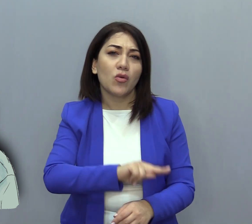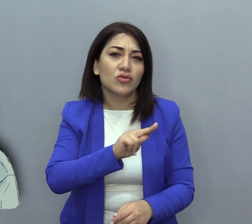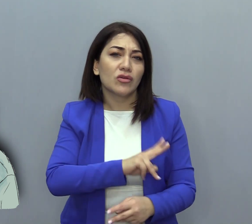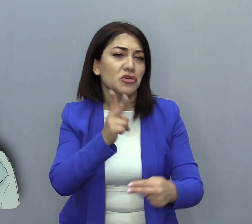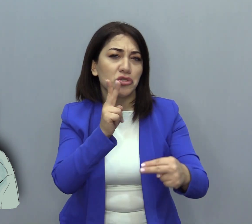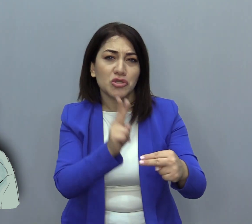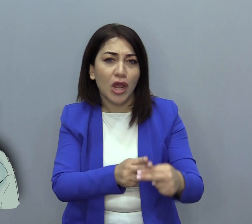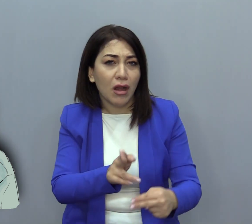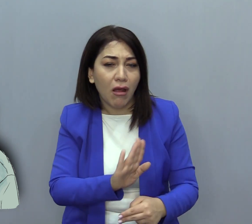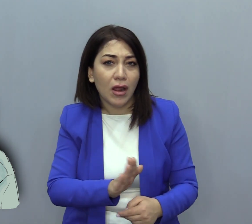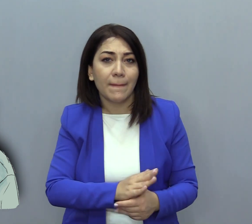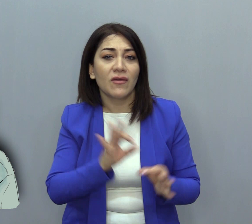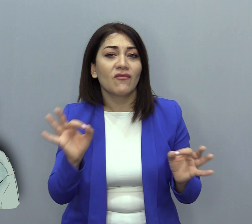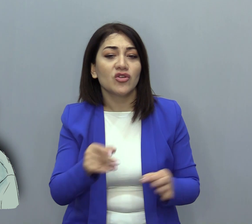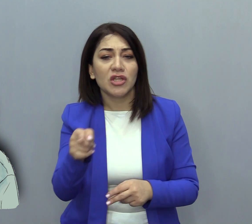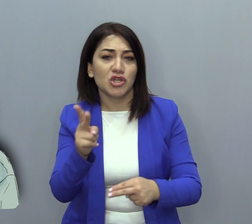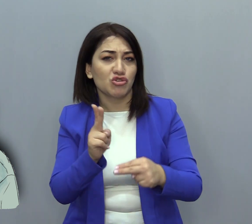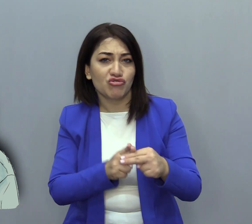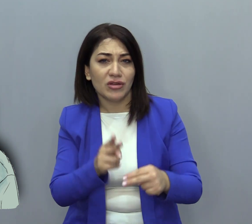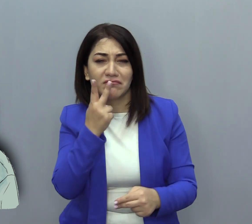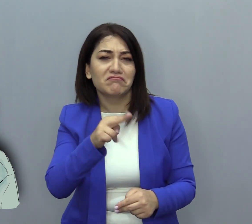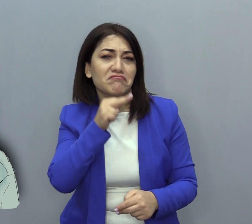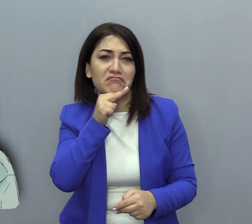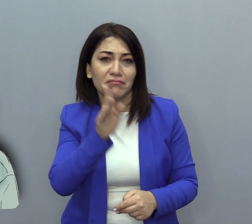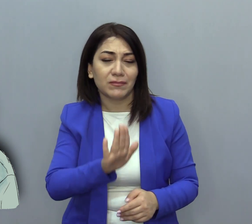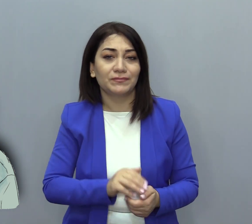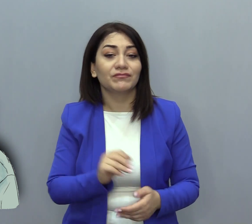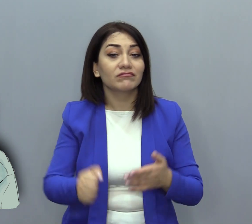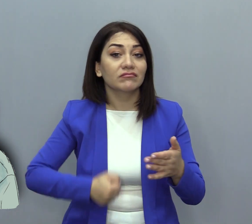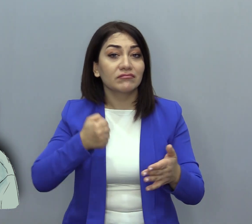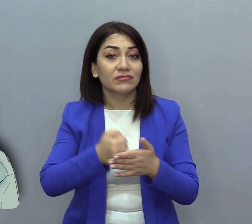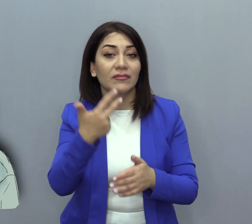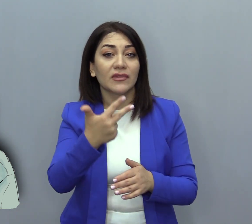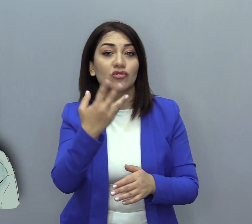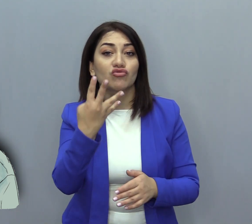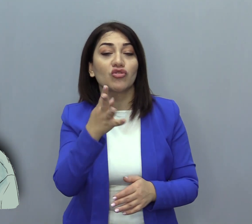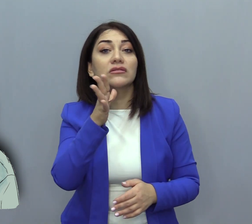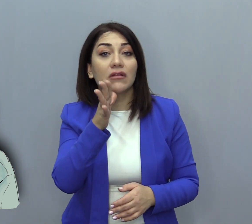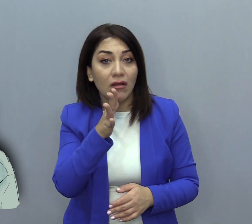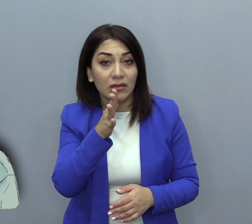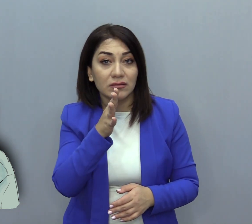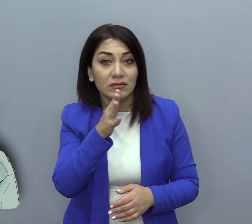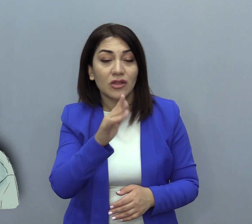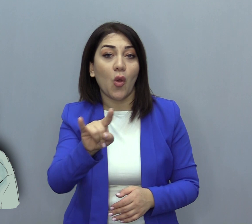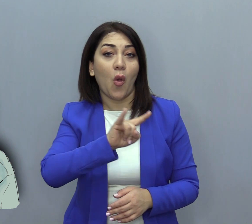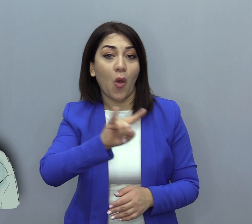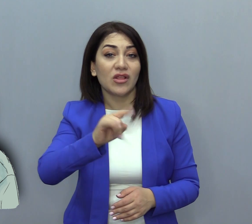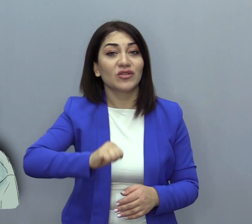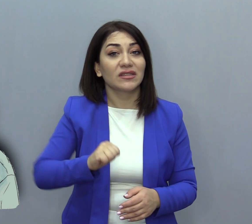չեր խանգարում, ոչ ոգել իրեն չեր նկատում։ Մինչև 34 տարեկանը, ոթաչու ոնկերներից մեկը